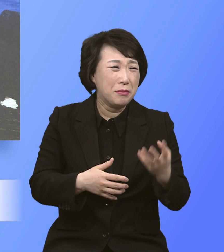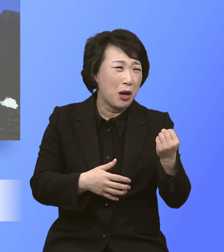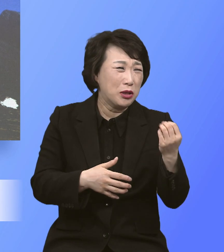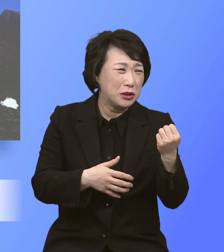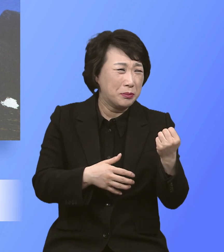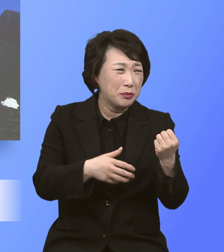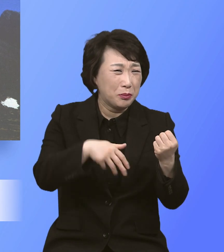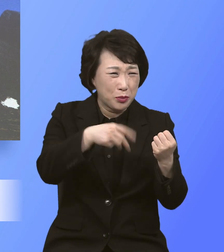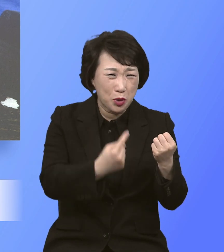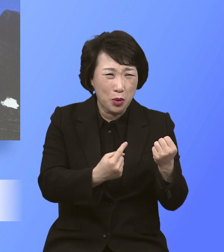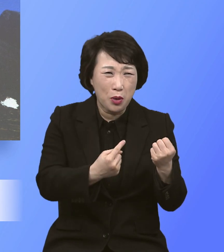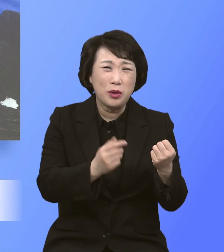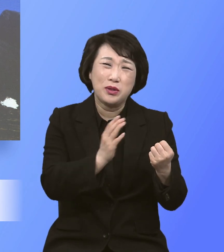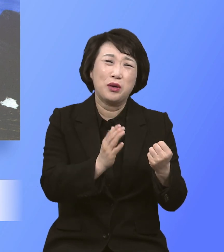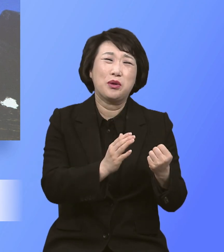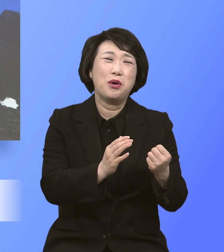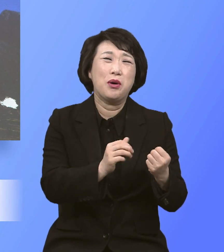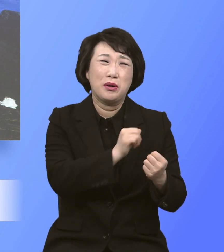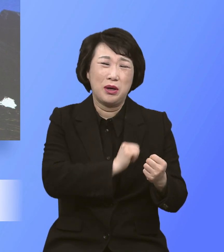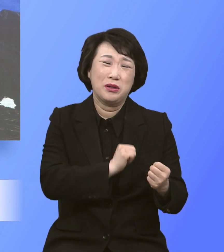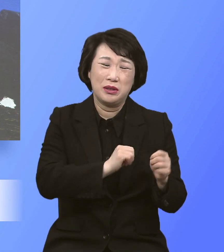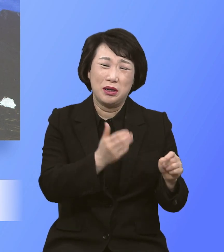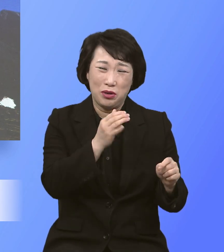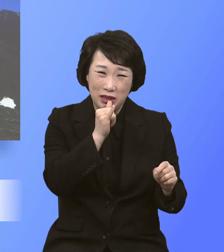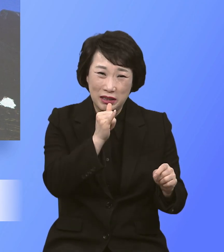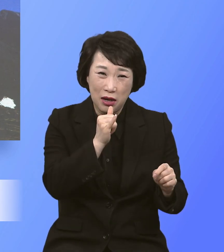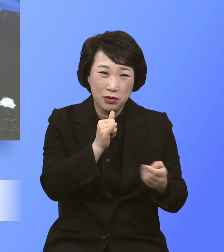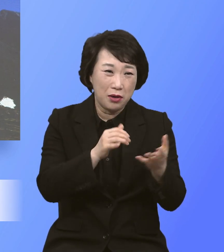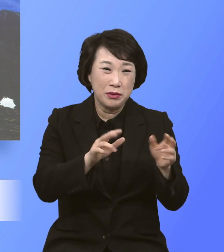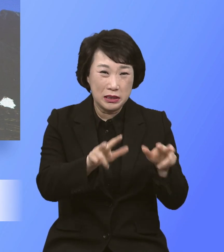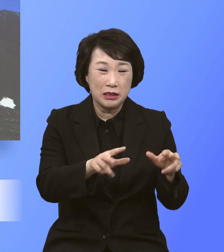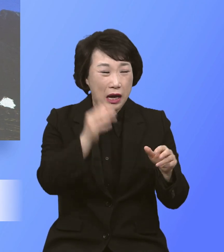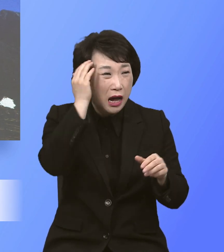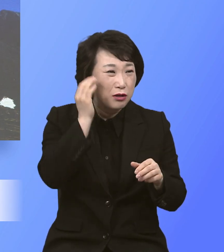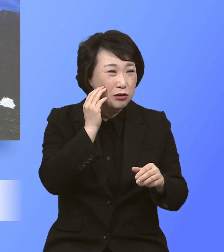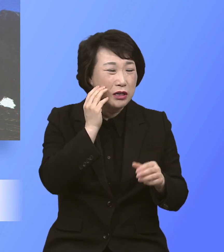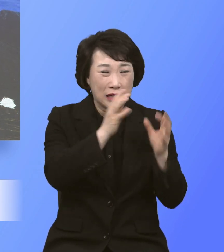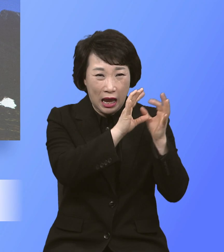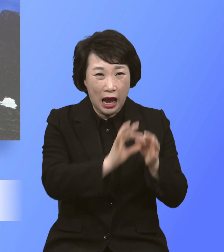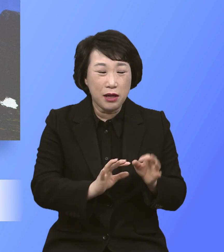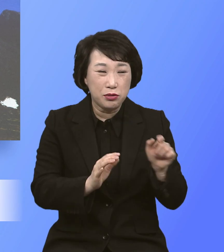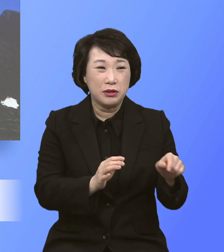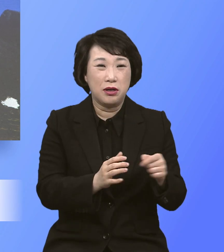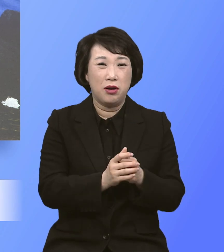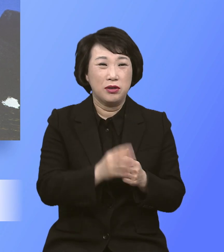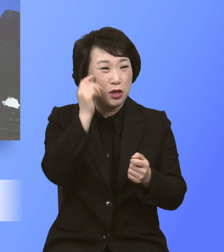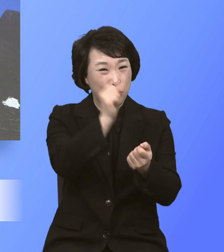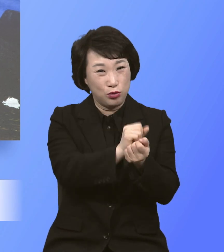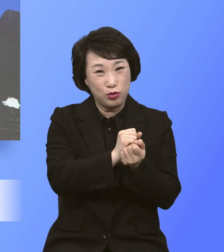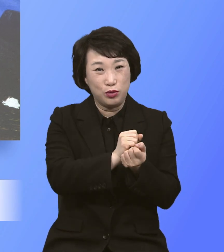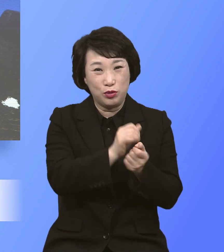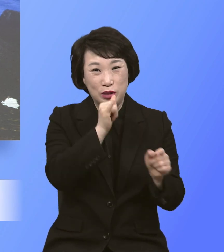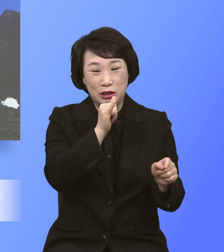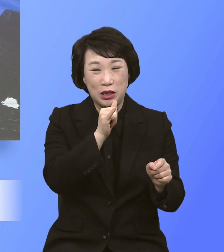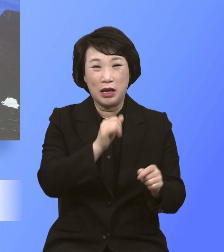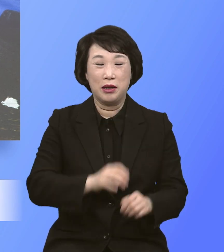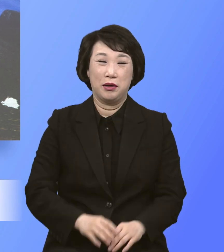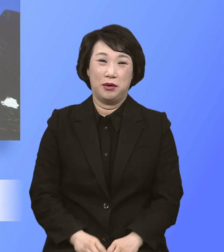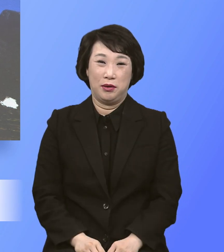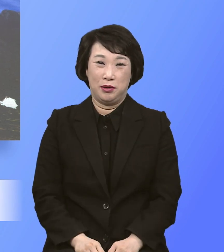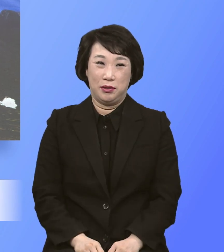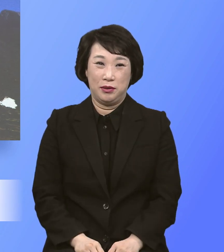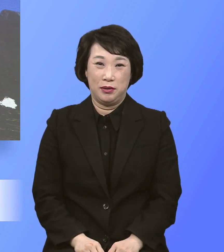몇십 초 정도 견딘대요. 그래서 계속 지금도 태양 에너지를 쓰려고 연습하고 만들고